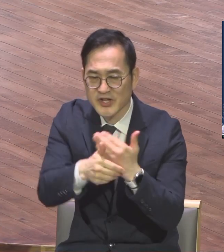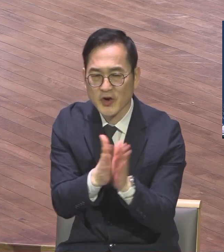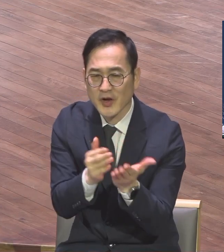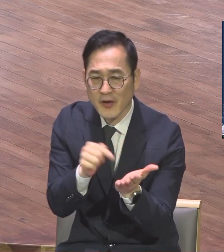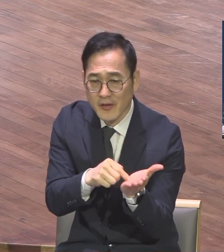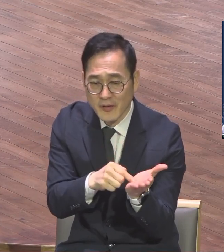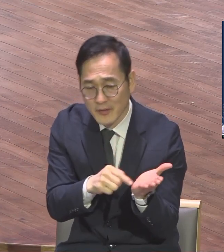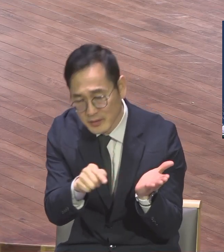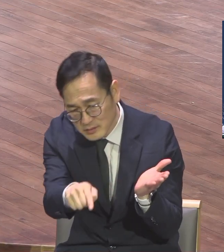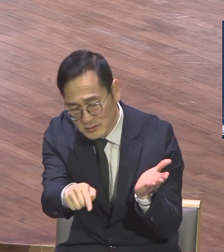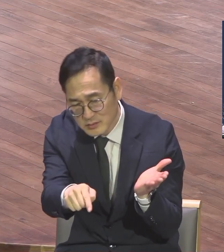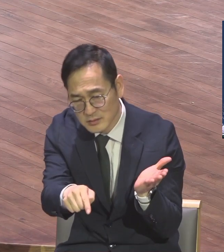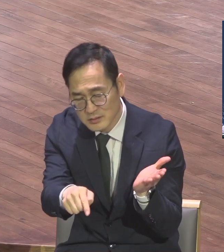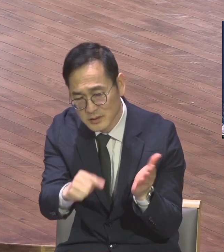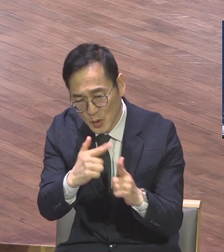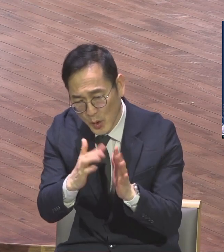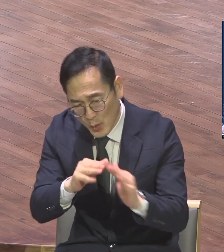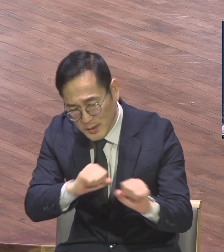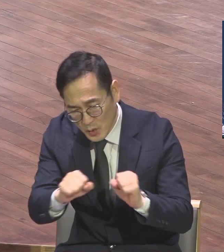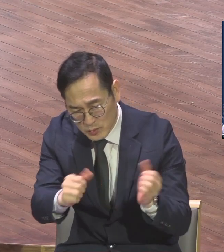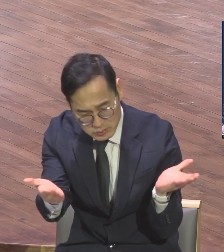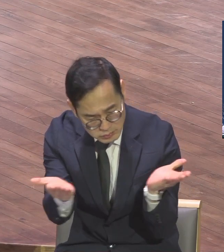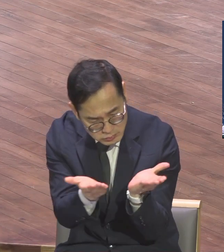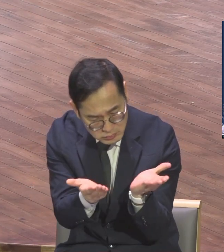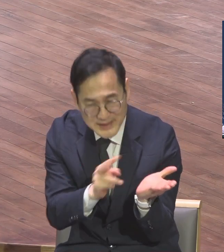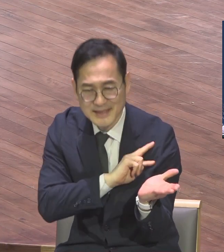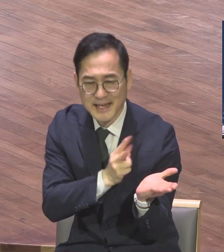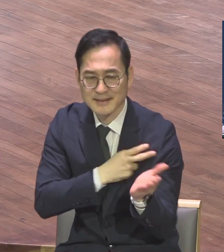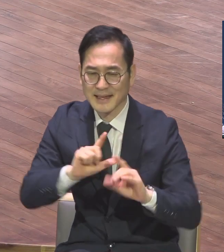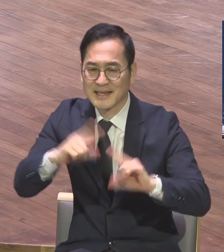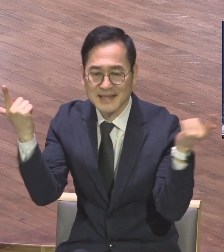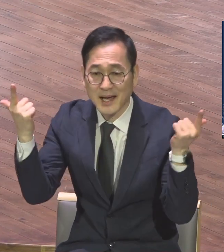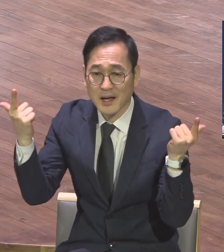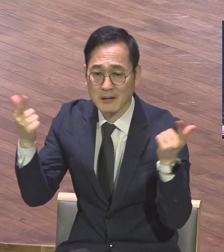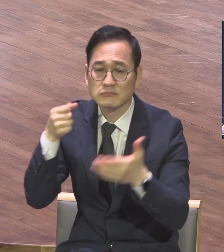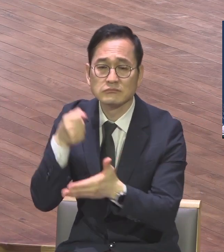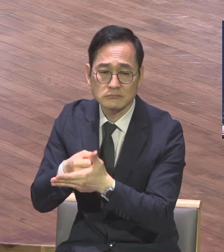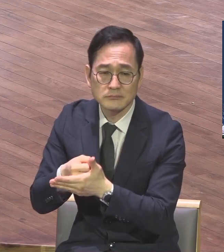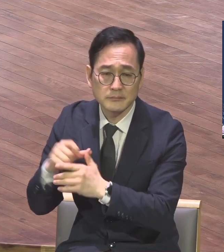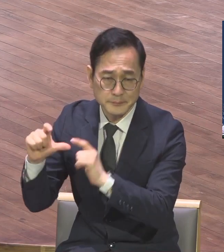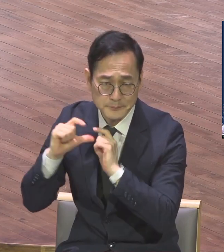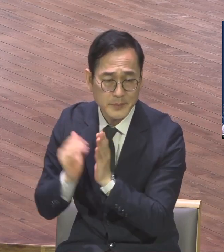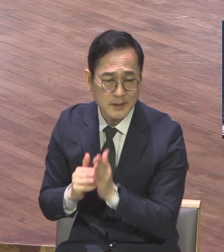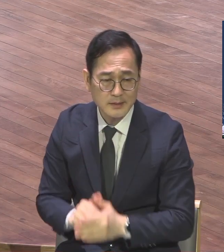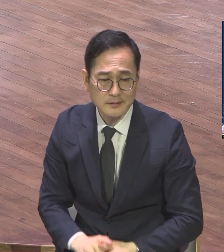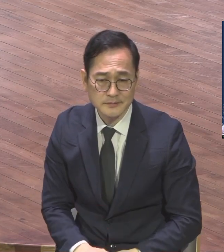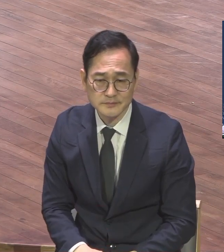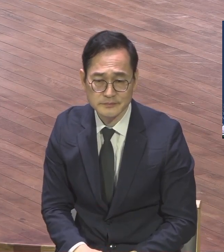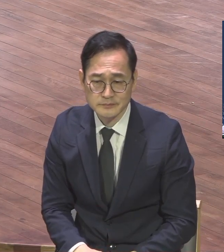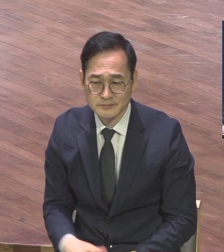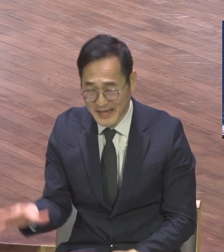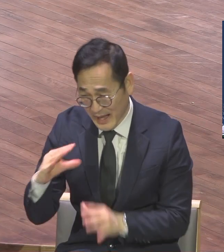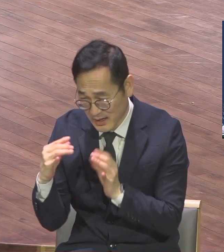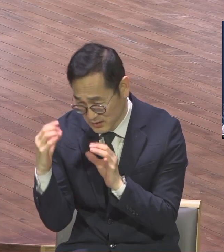때 이단이라고 할 수는 없다. 이거였어요. 이단이 아니었죠.